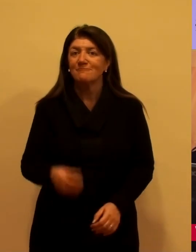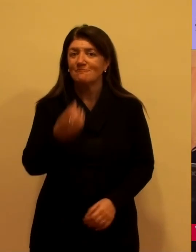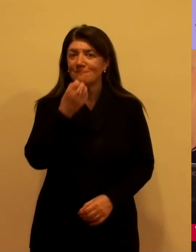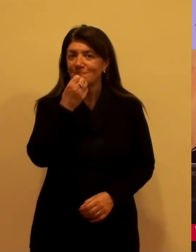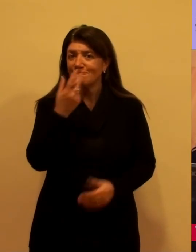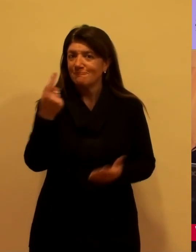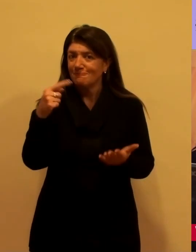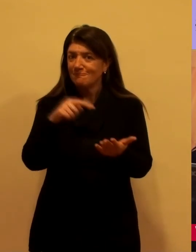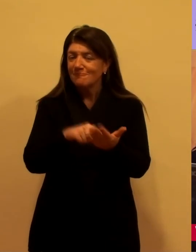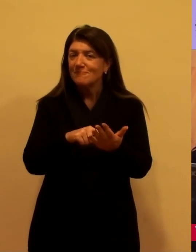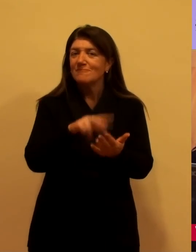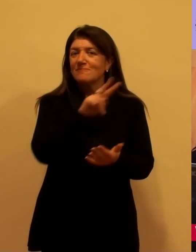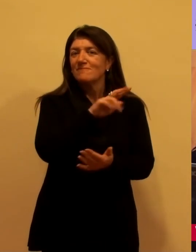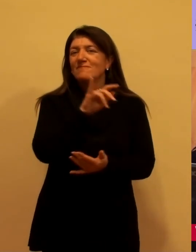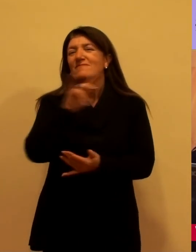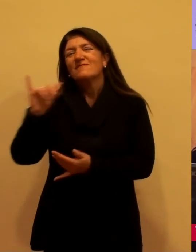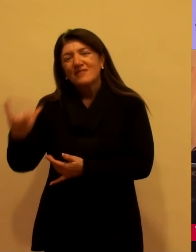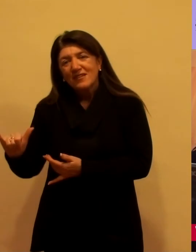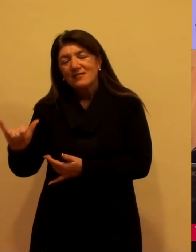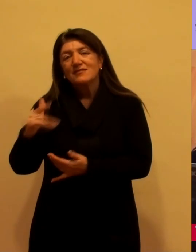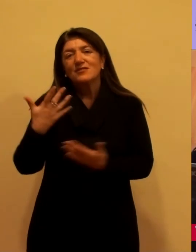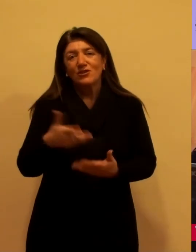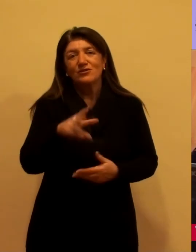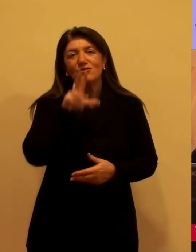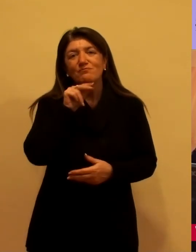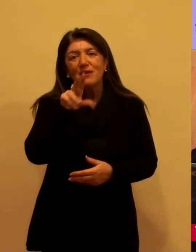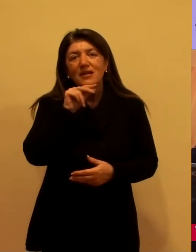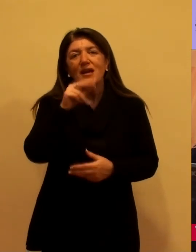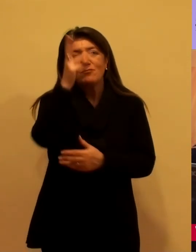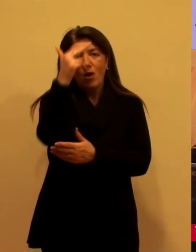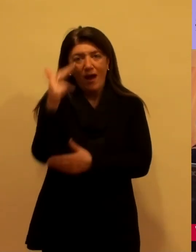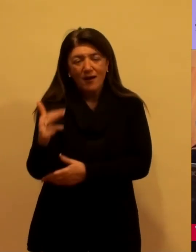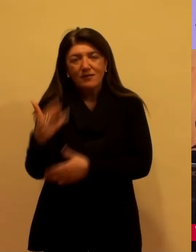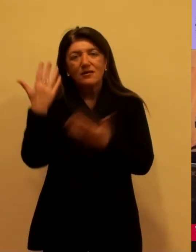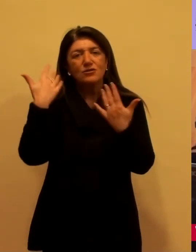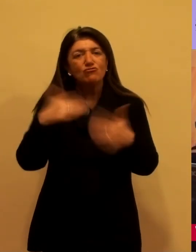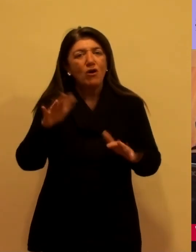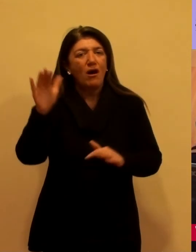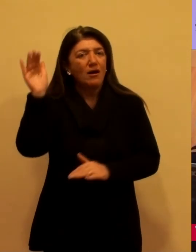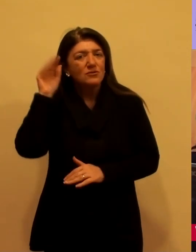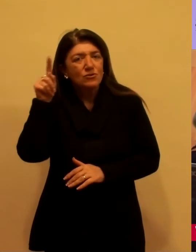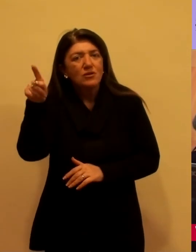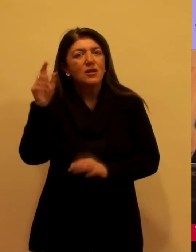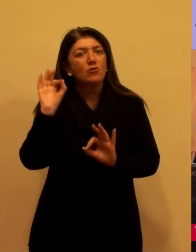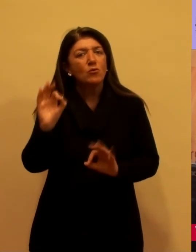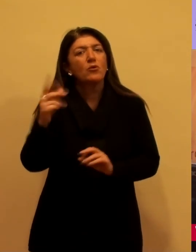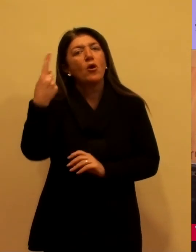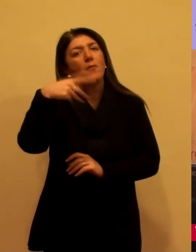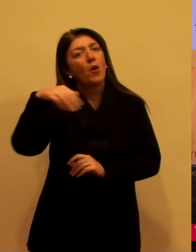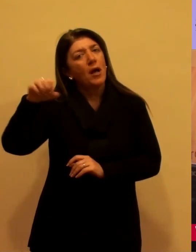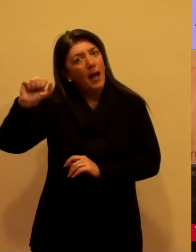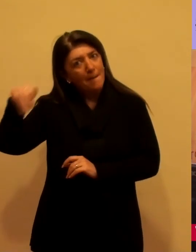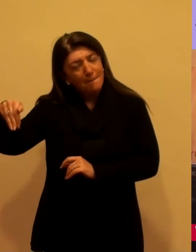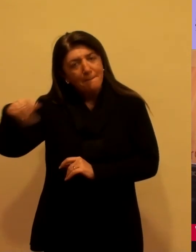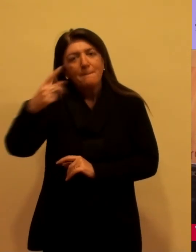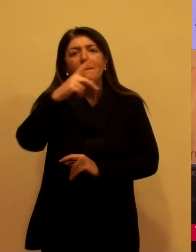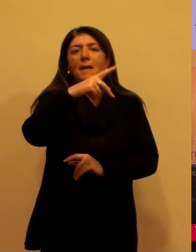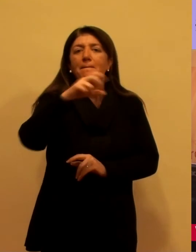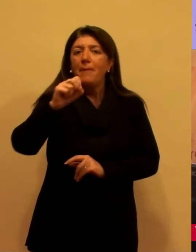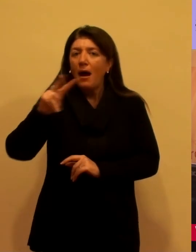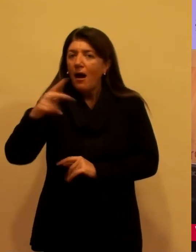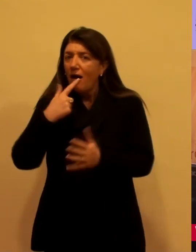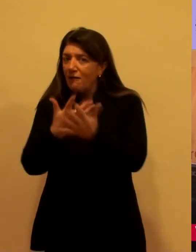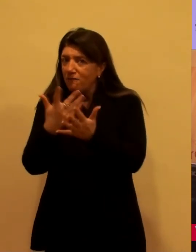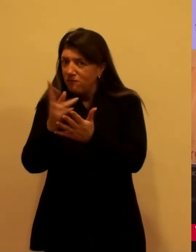Bentornati a Volumbrite, oggi stiamo parlando di arte, abbiamo già ascoltato la testimonianza della GAM, del PAV, e concludiamo